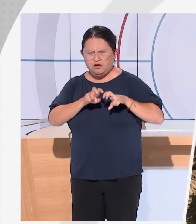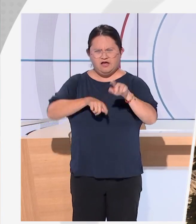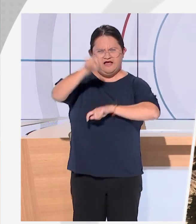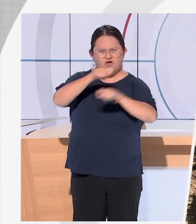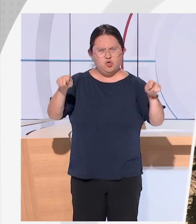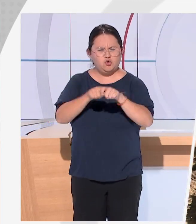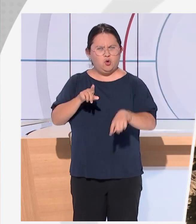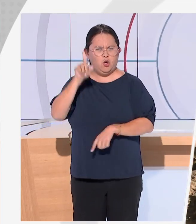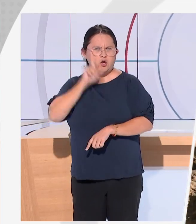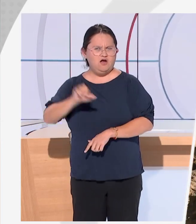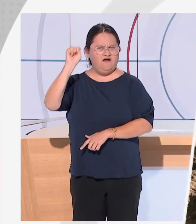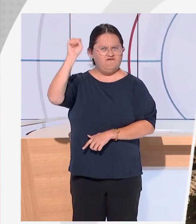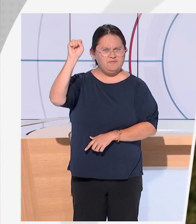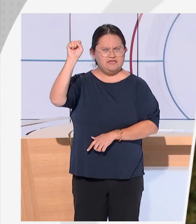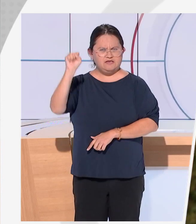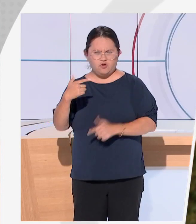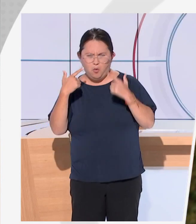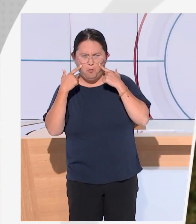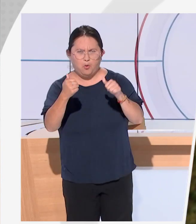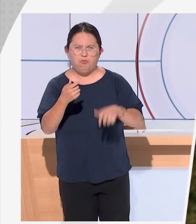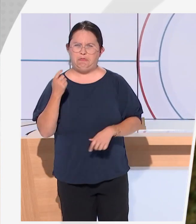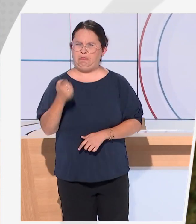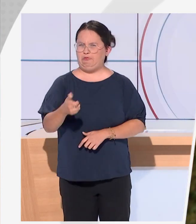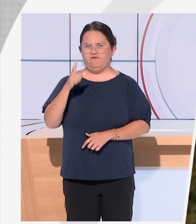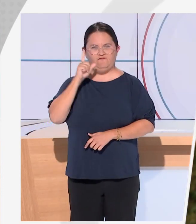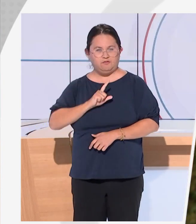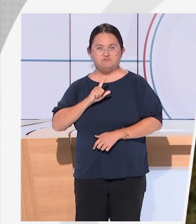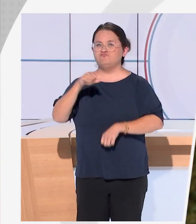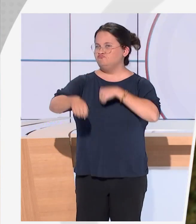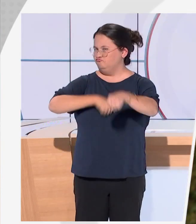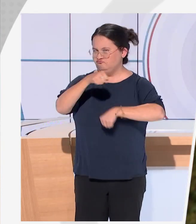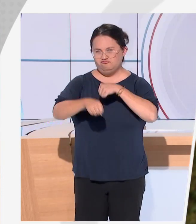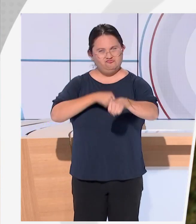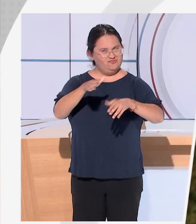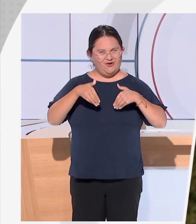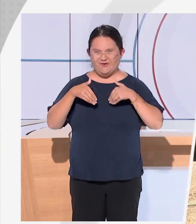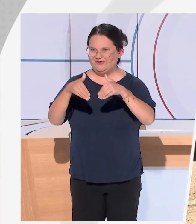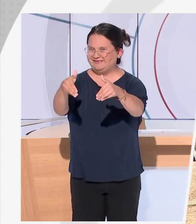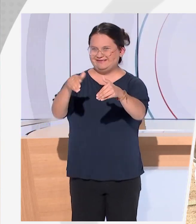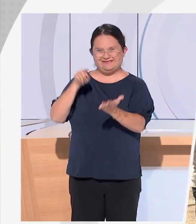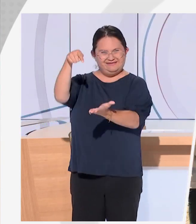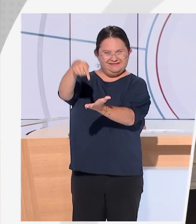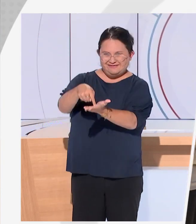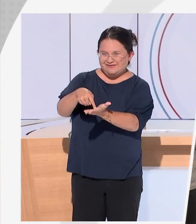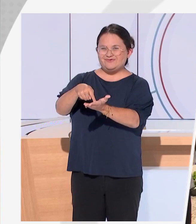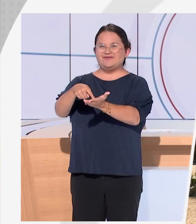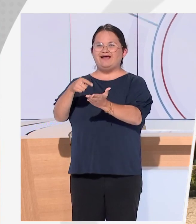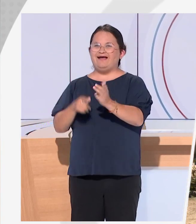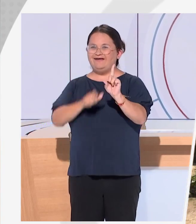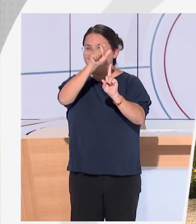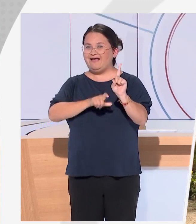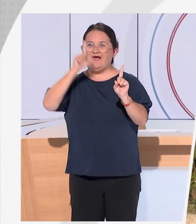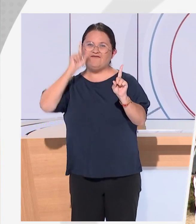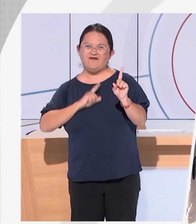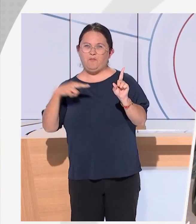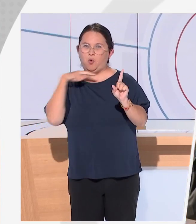bien du mal à voir l'héritage des femmes. La balade se poursuit jusqu'à la peintre Rosa Bonheur, née à Bordeaux. Encore aujourd'hui, tu